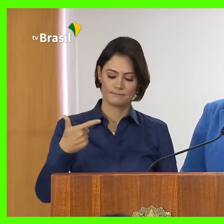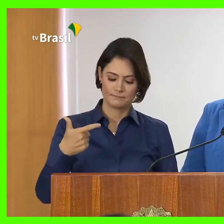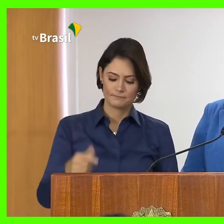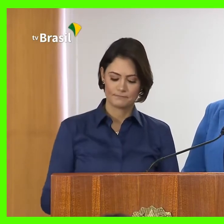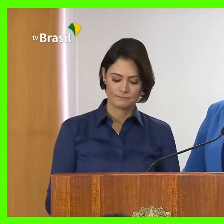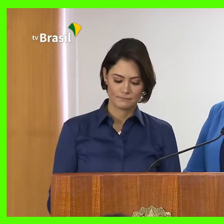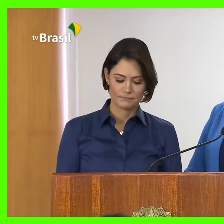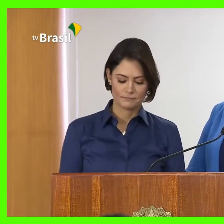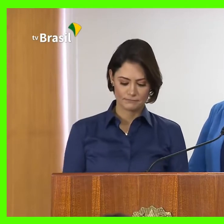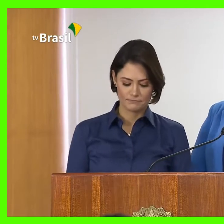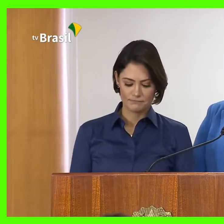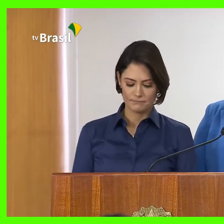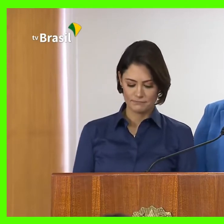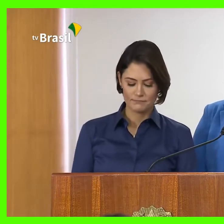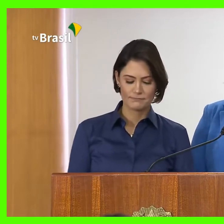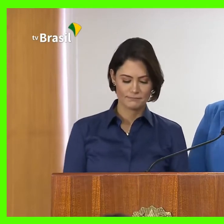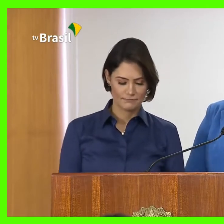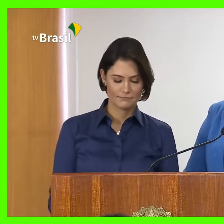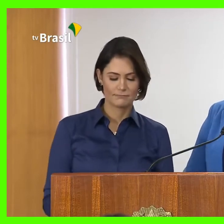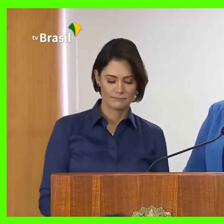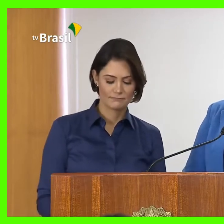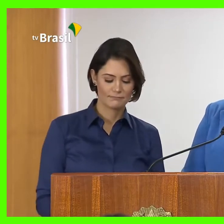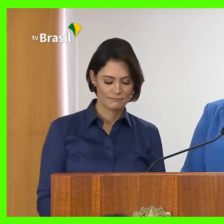sua modalidade escrita, a segunda língua.